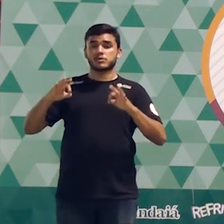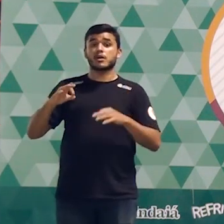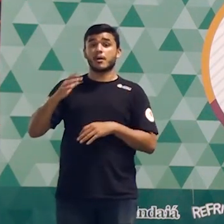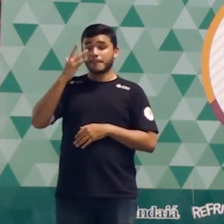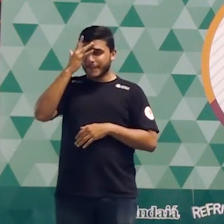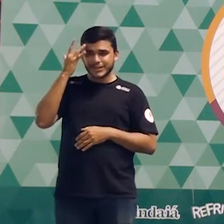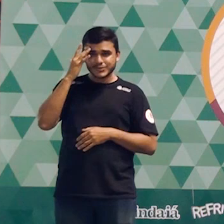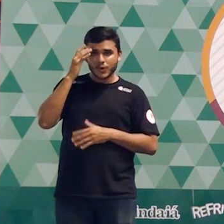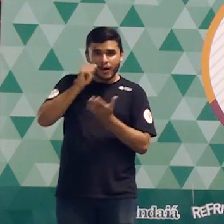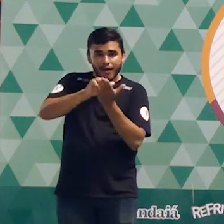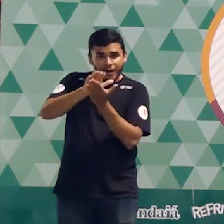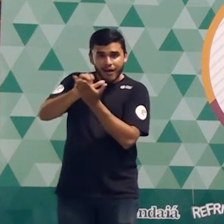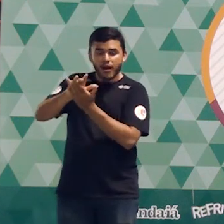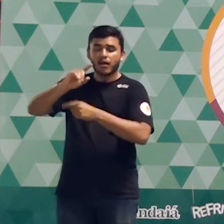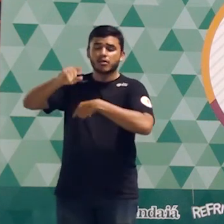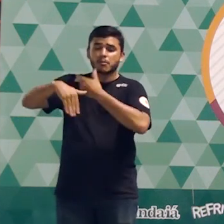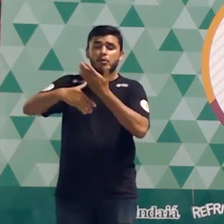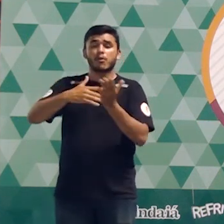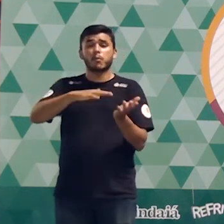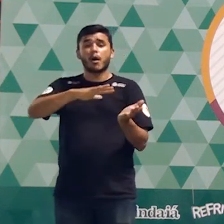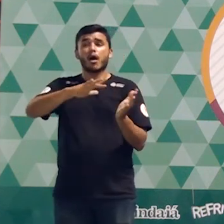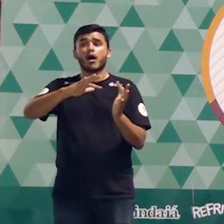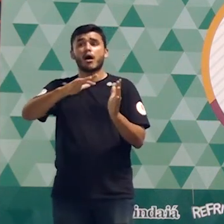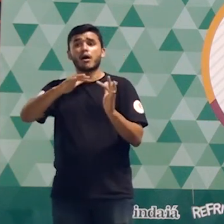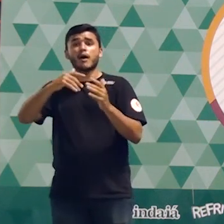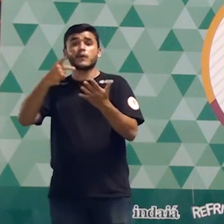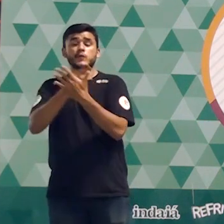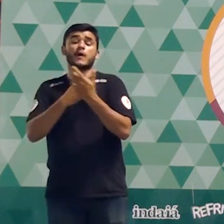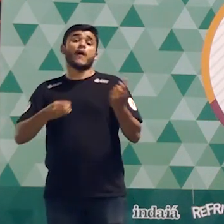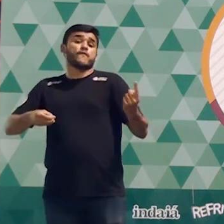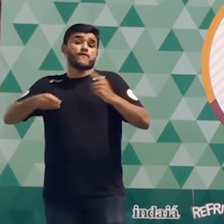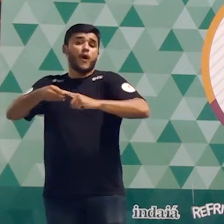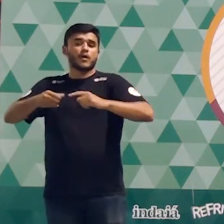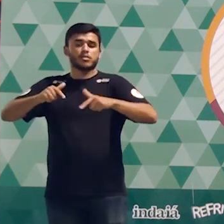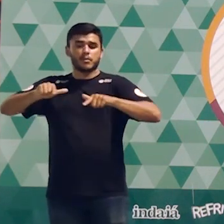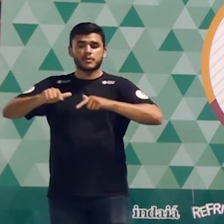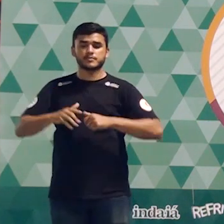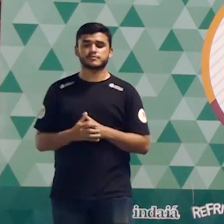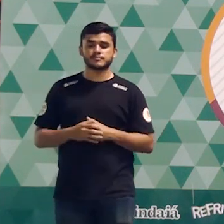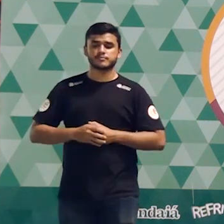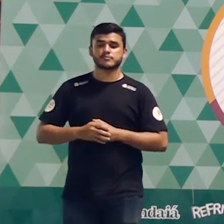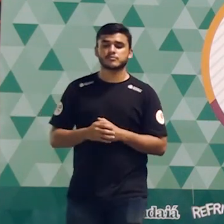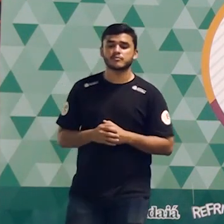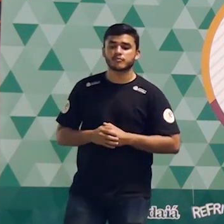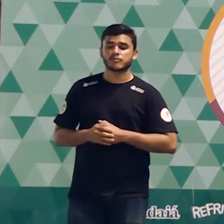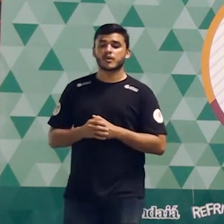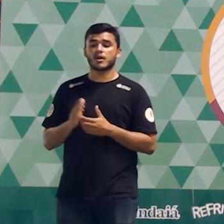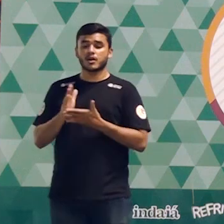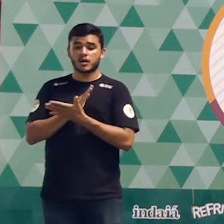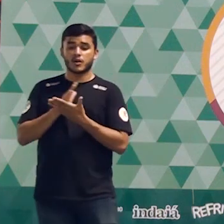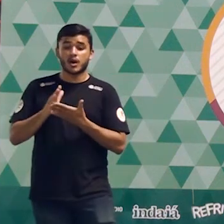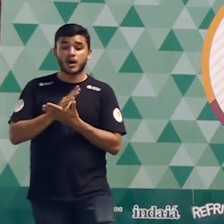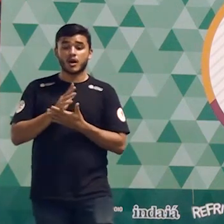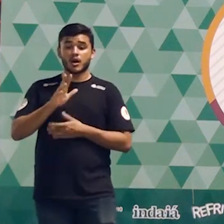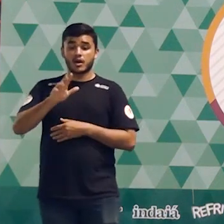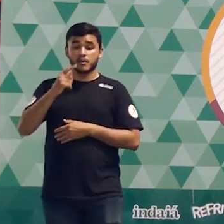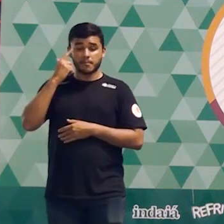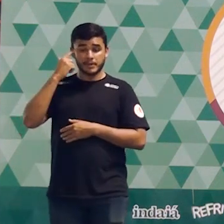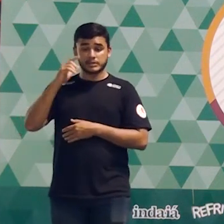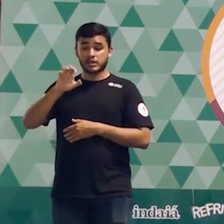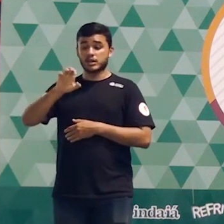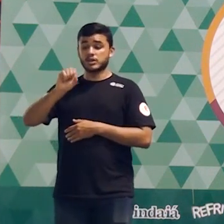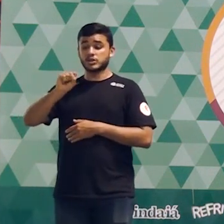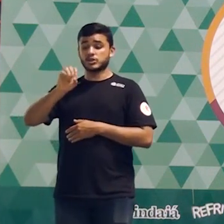desemprego conjuntural, passa. Quer dizer que tem desemprego que não passa? Tem. É o desemprego